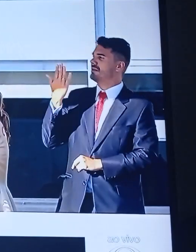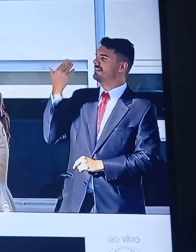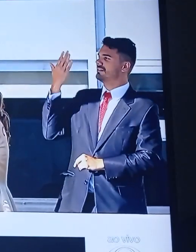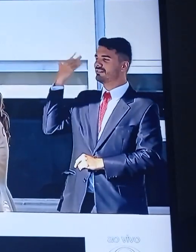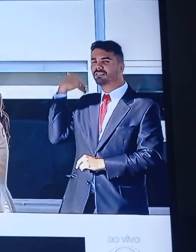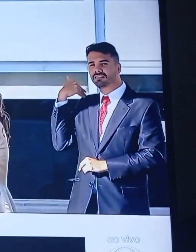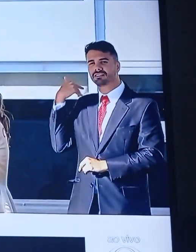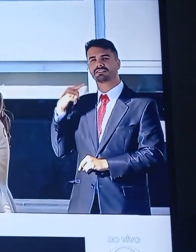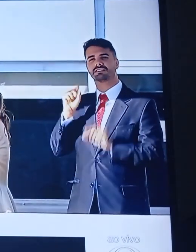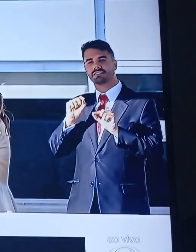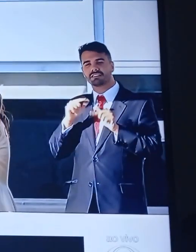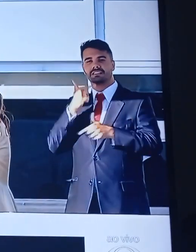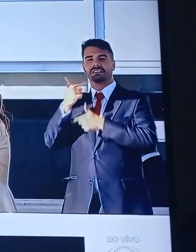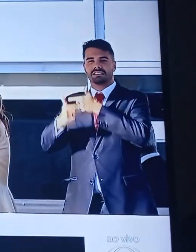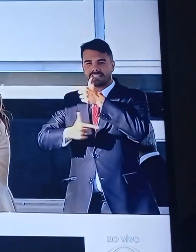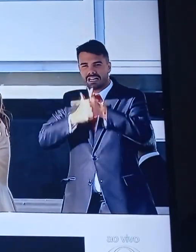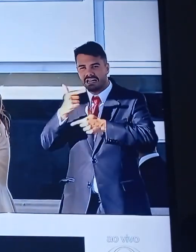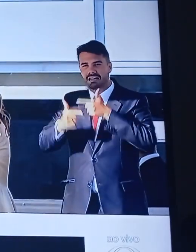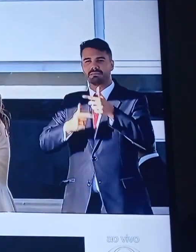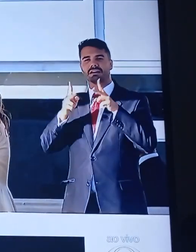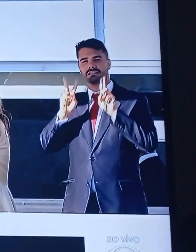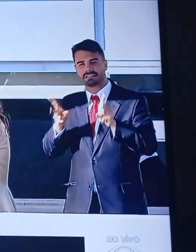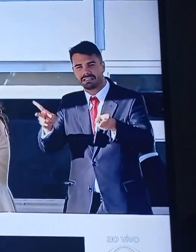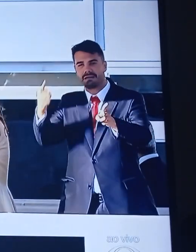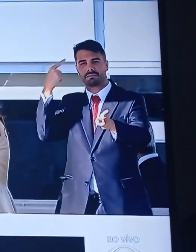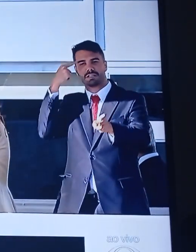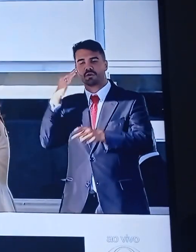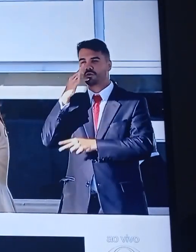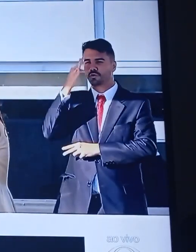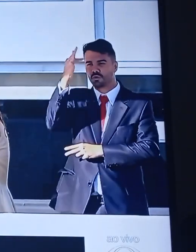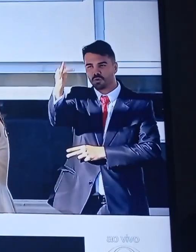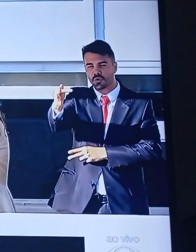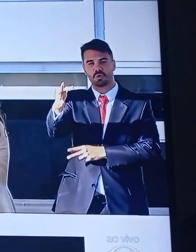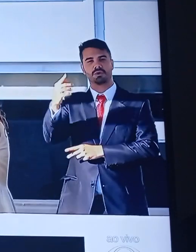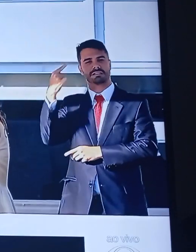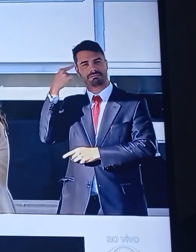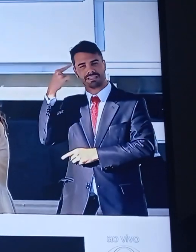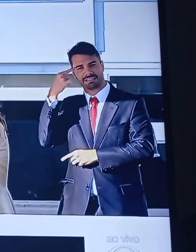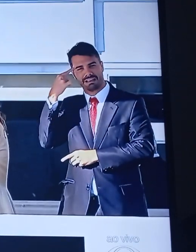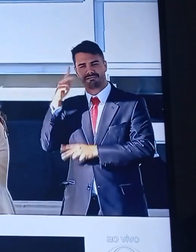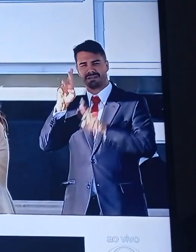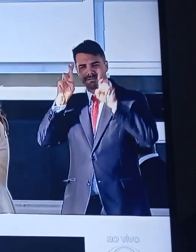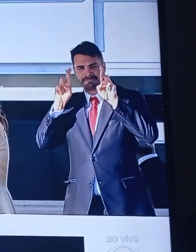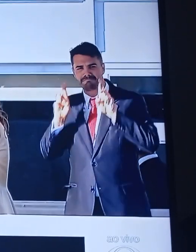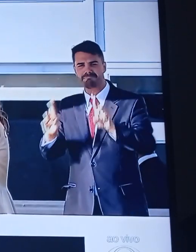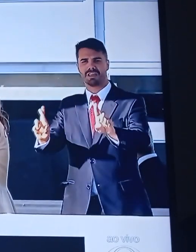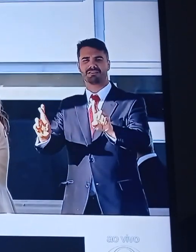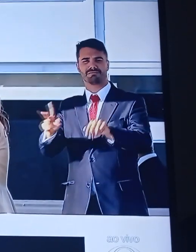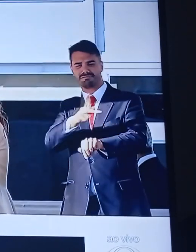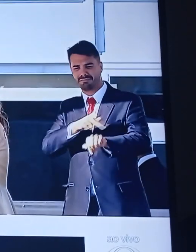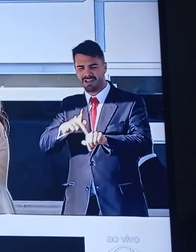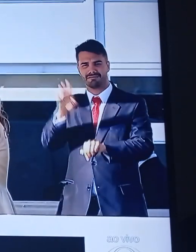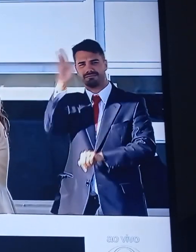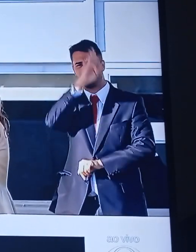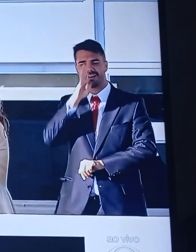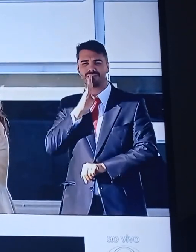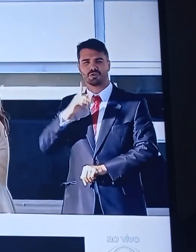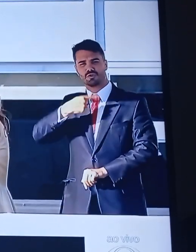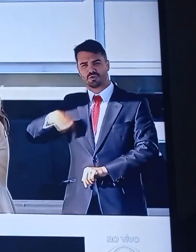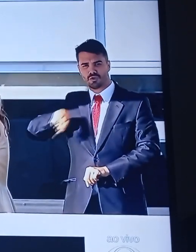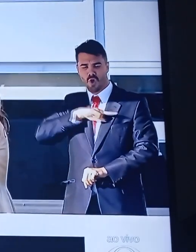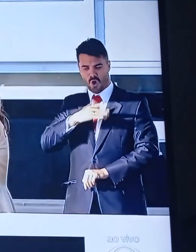nosso legado será sempre o espelho do futuro que vamos construir para este país. Em nossos